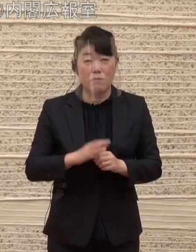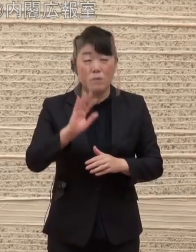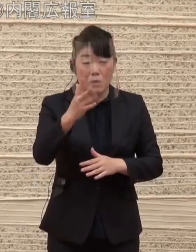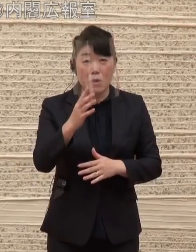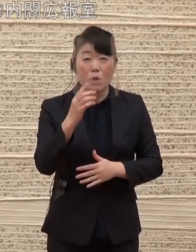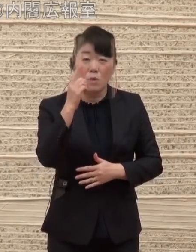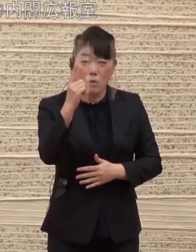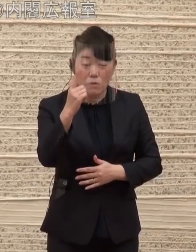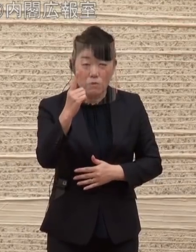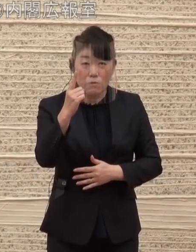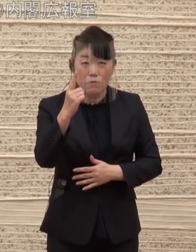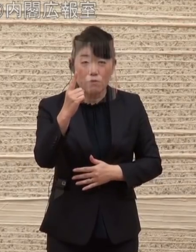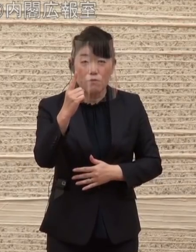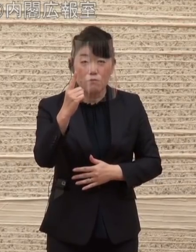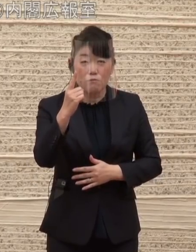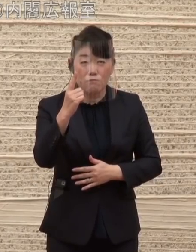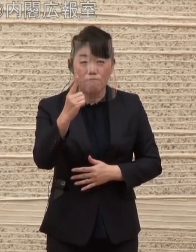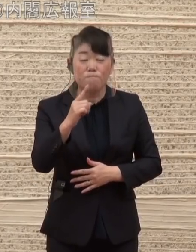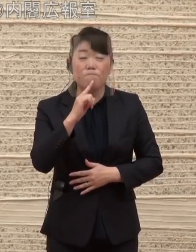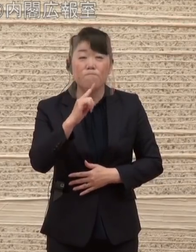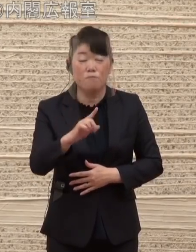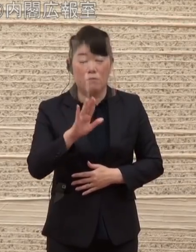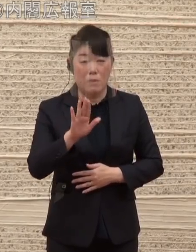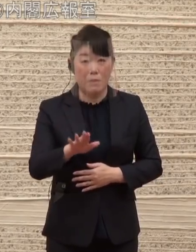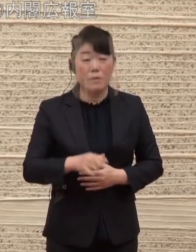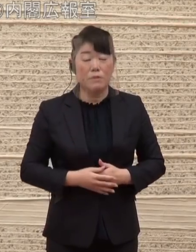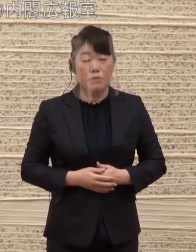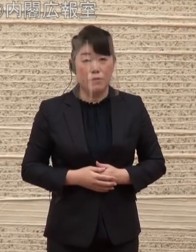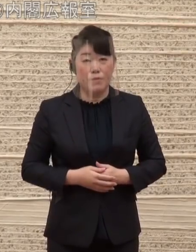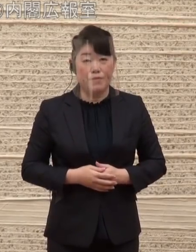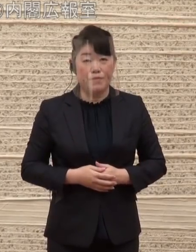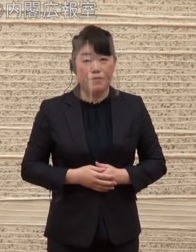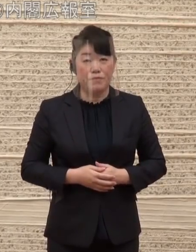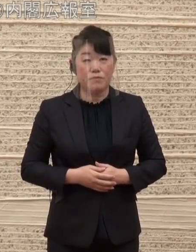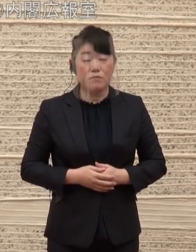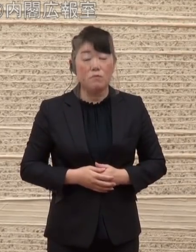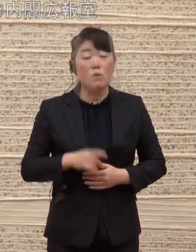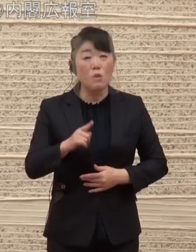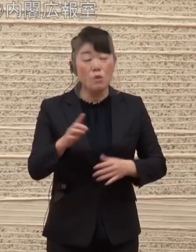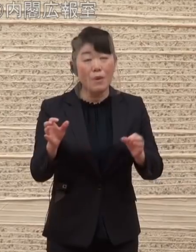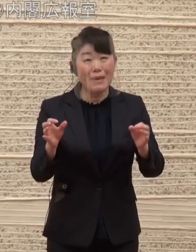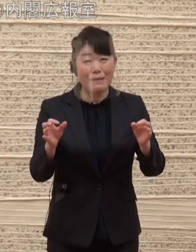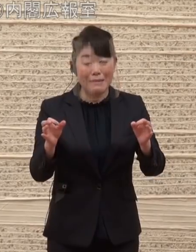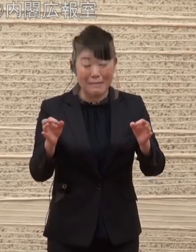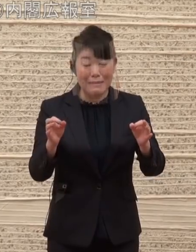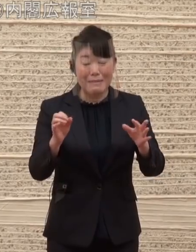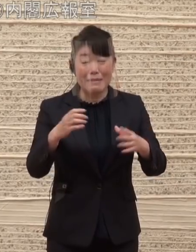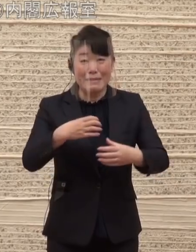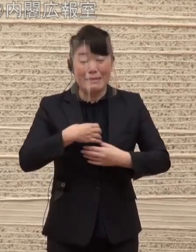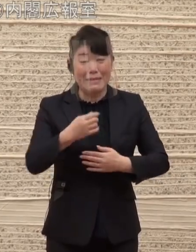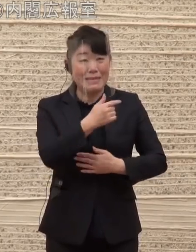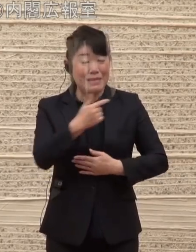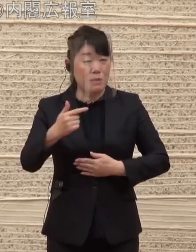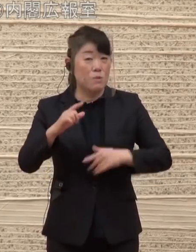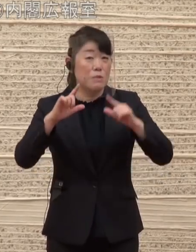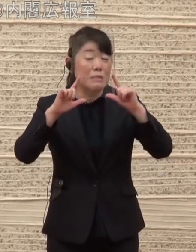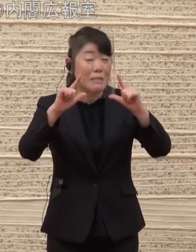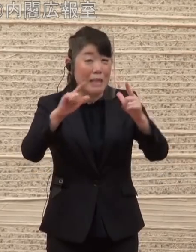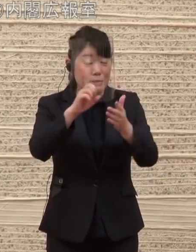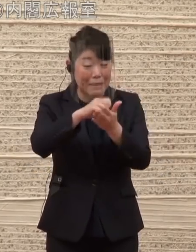強調しておかなければならないことがありますそれは研究自体が解除された後でも